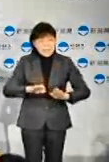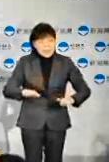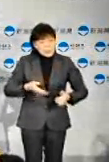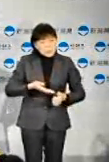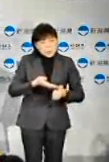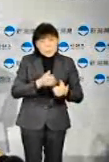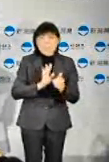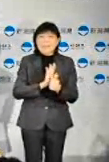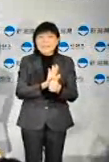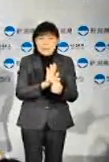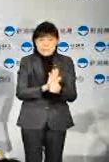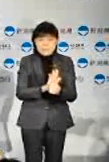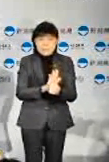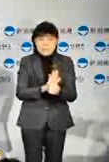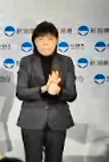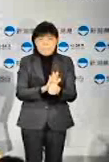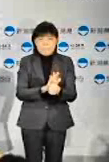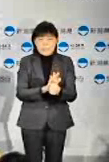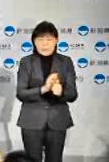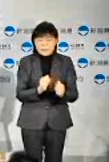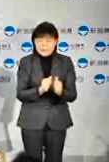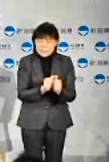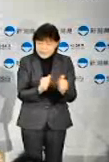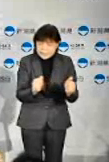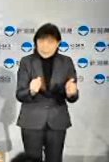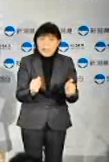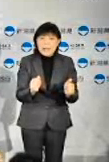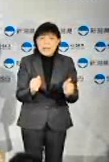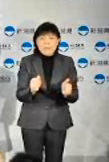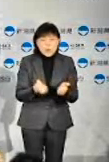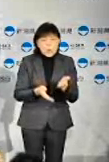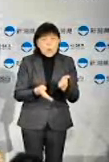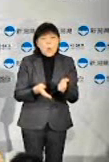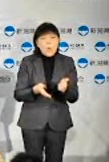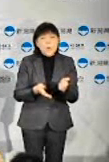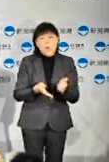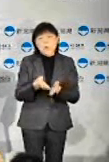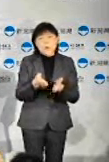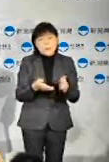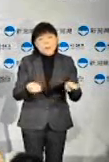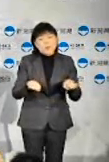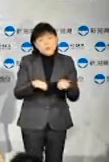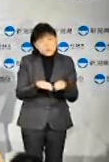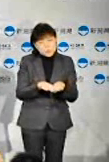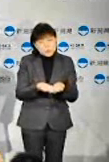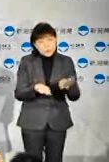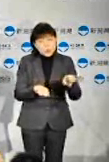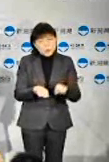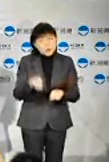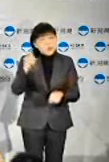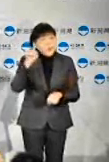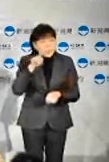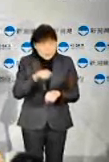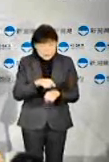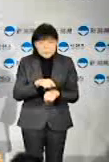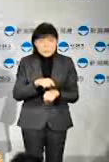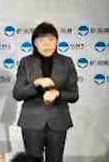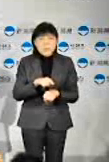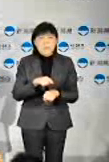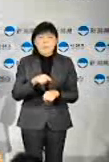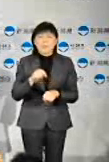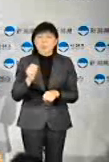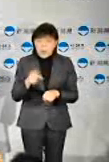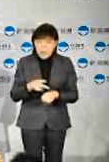広くその例えば男性の育休 の取りやすい環境づくりっていうのもそうなると思う、つながると思うんですけども